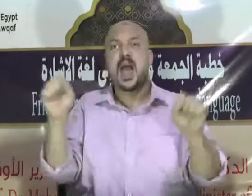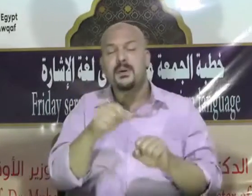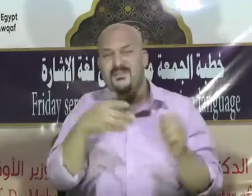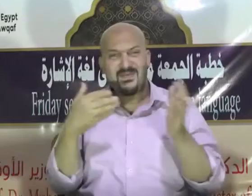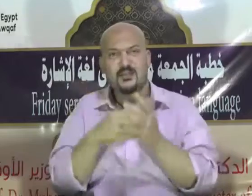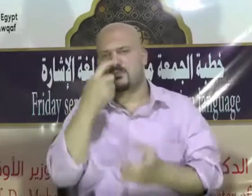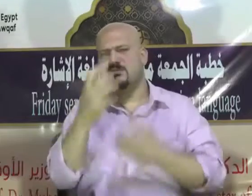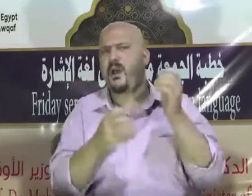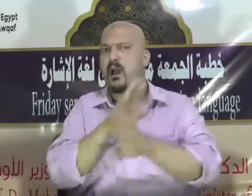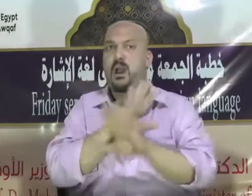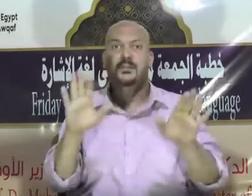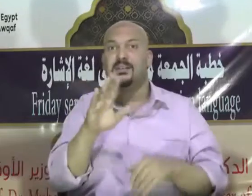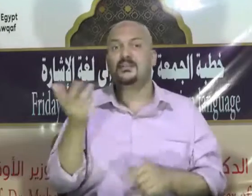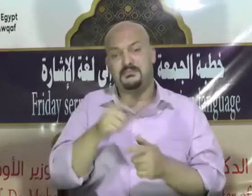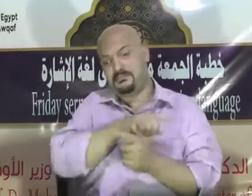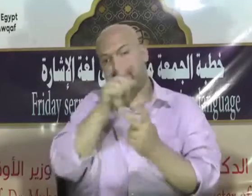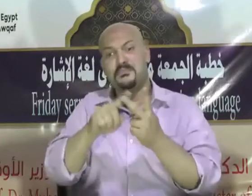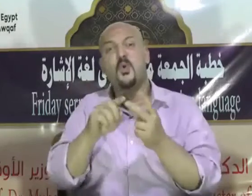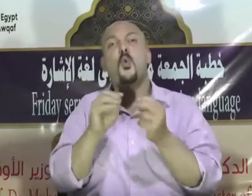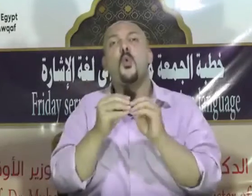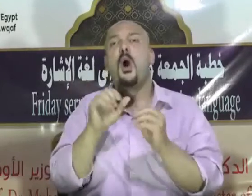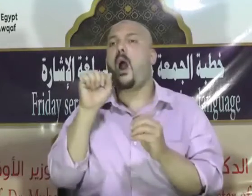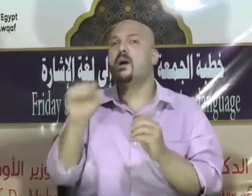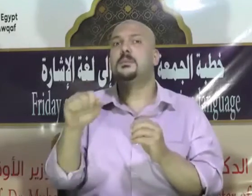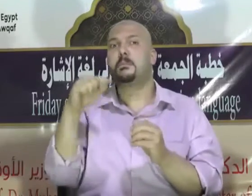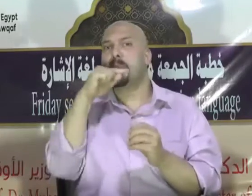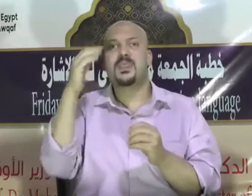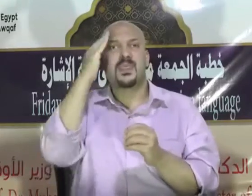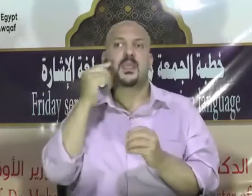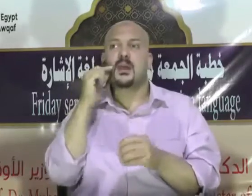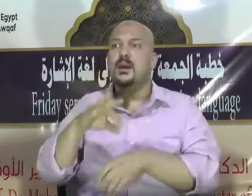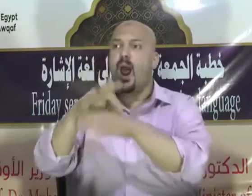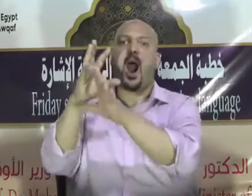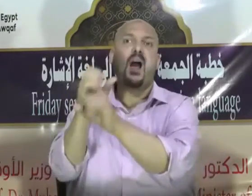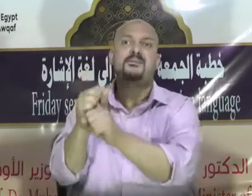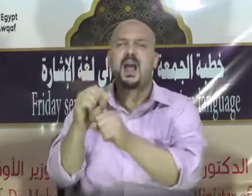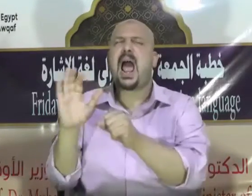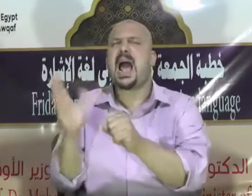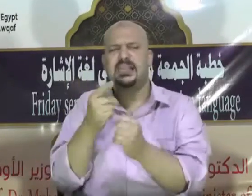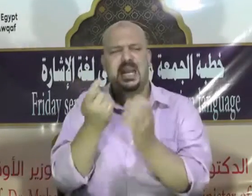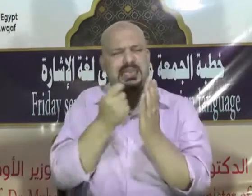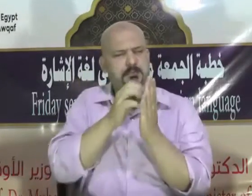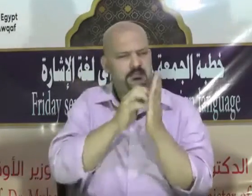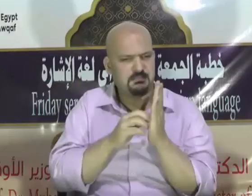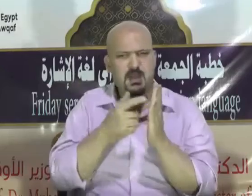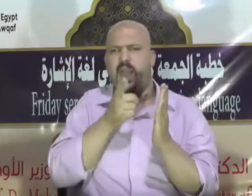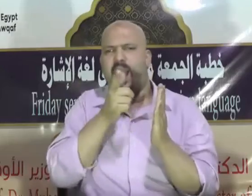الأعراض وتحريم النيل منها بأي صورة من الصور، قولا أو كتابة، فعلا أو